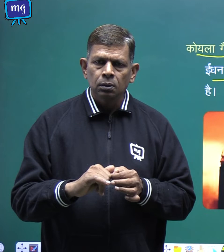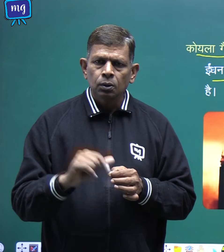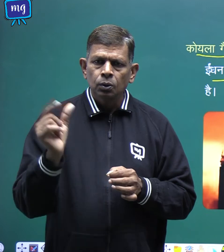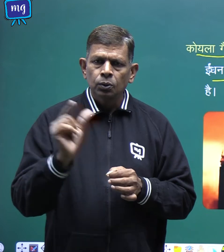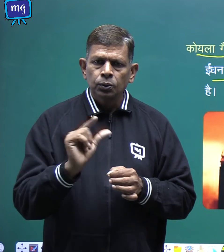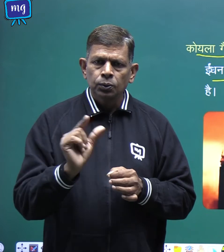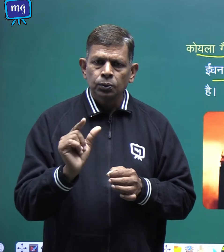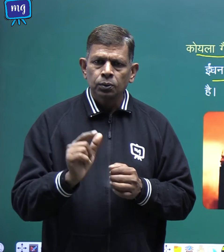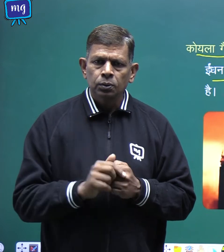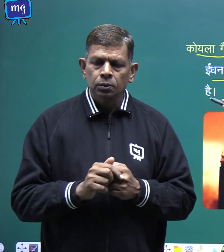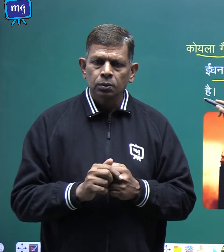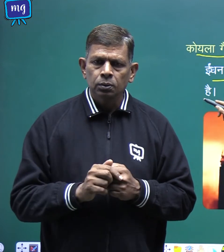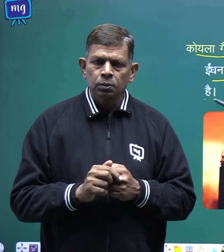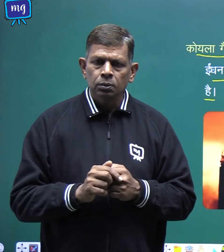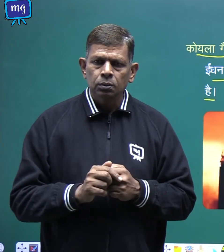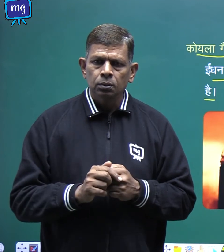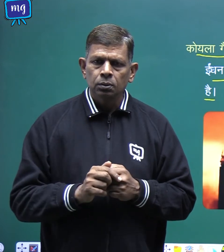उपयोग की जाती है।